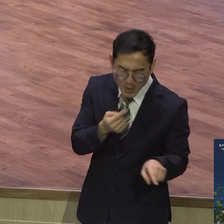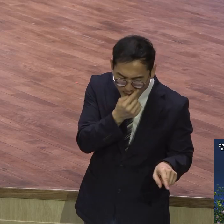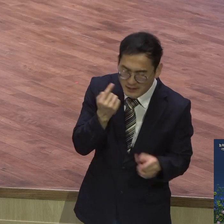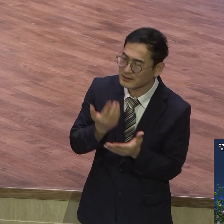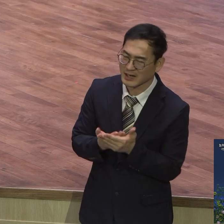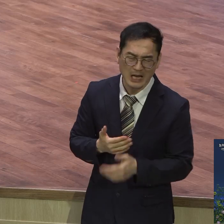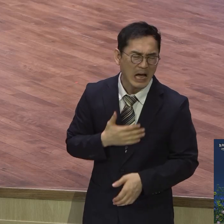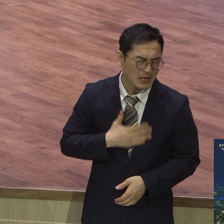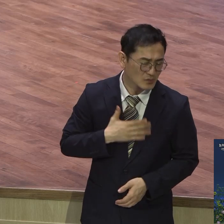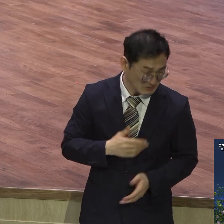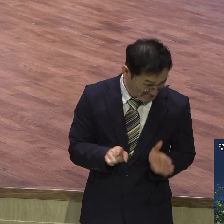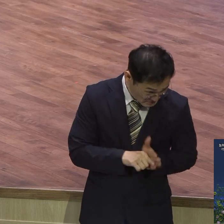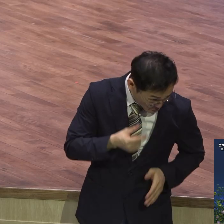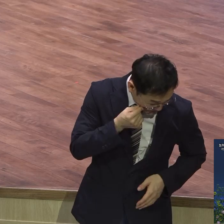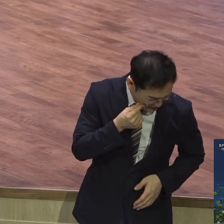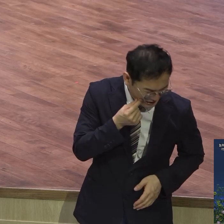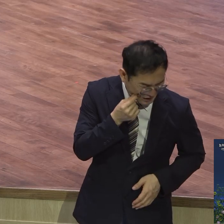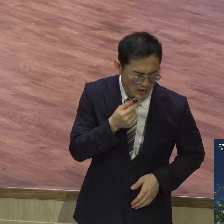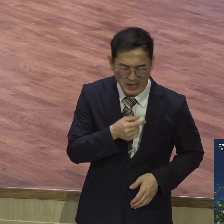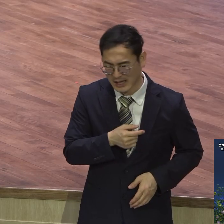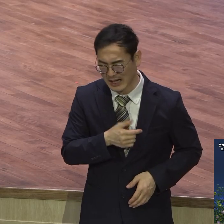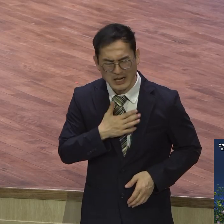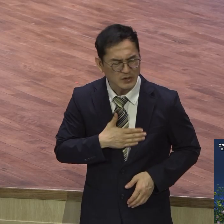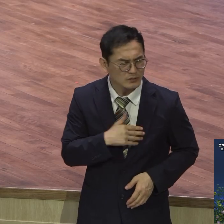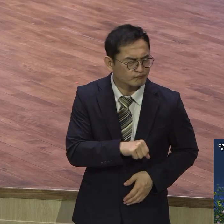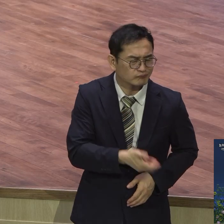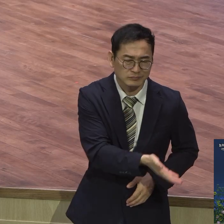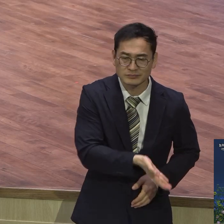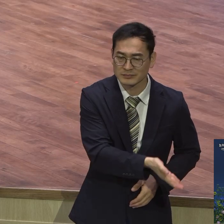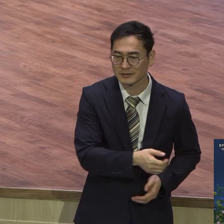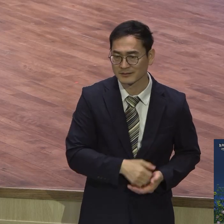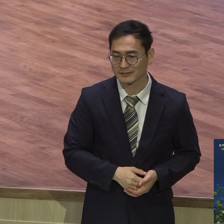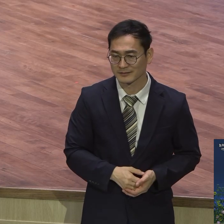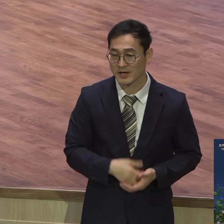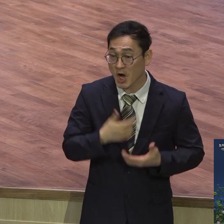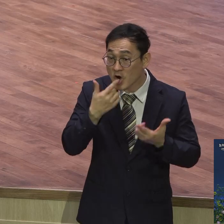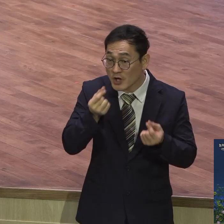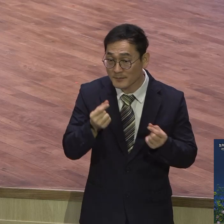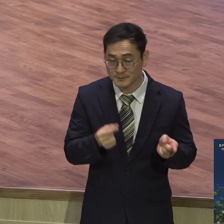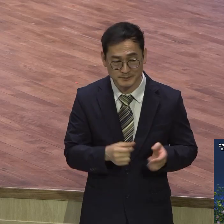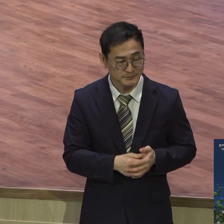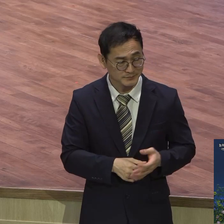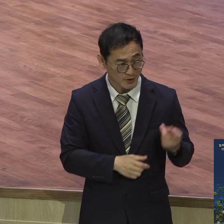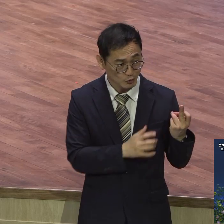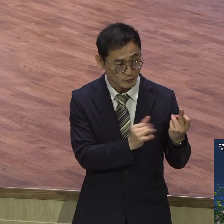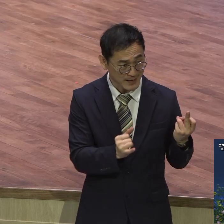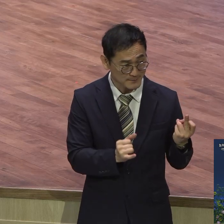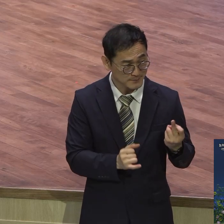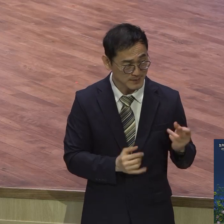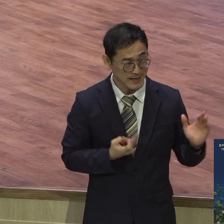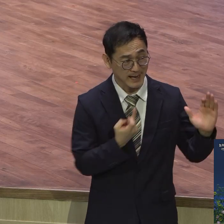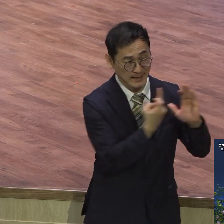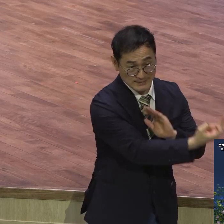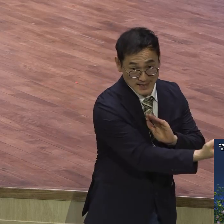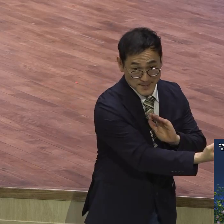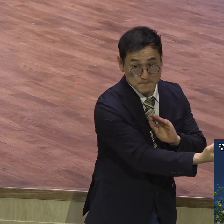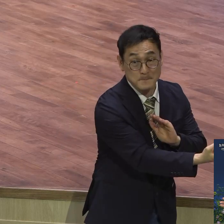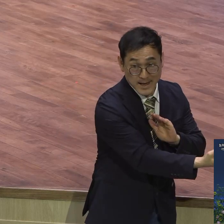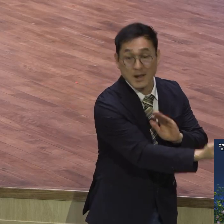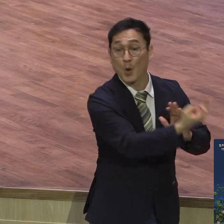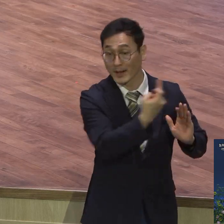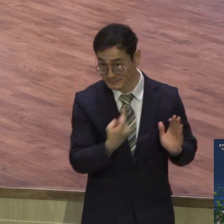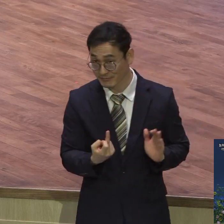들어주었어요. 그런데 이들이 정탐을 하고 와서 와서 온 사건은 걷잡을 수